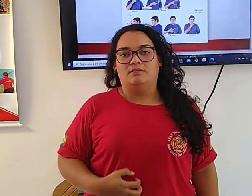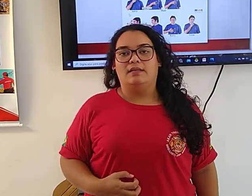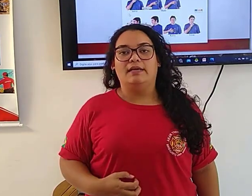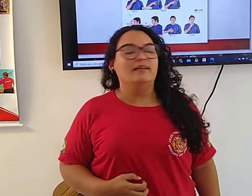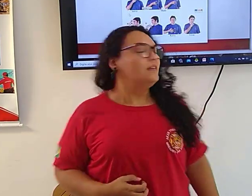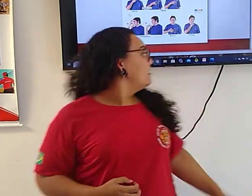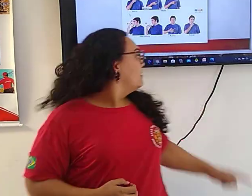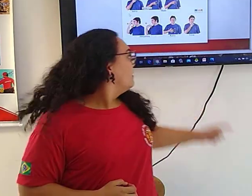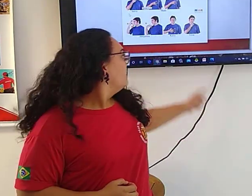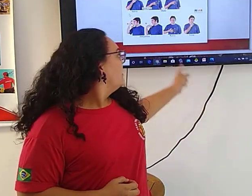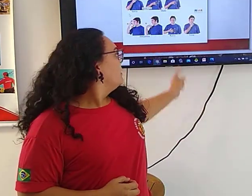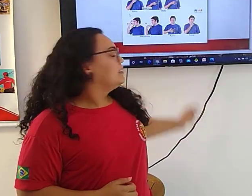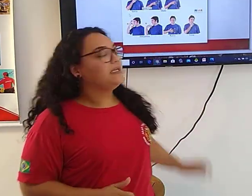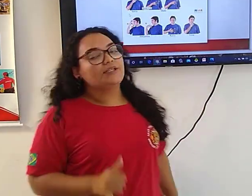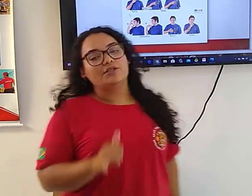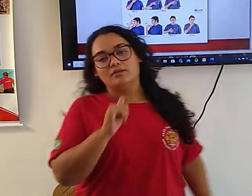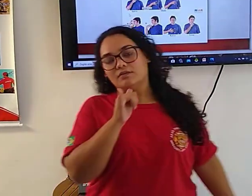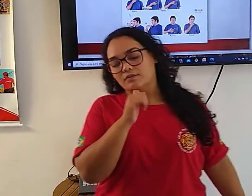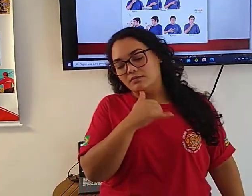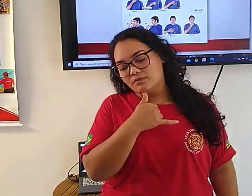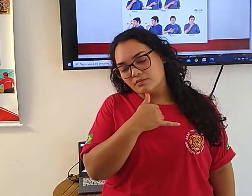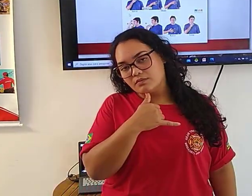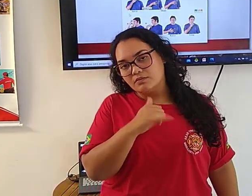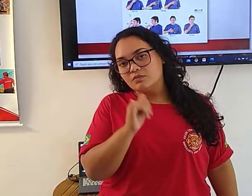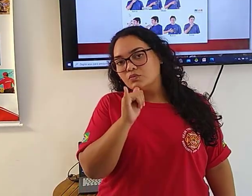né? Triste.